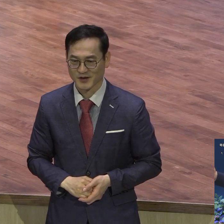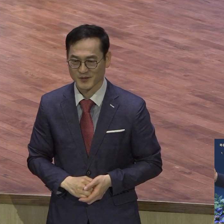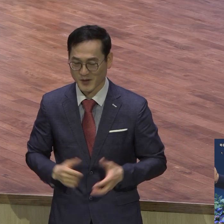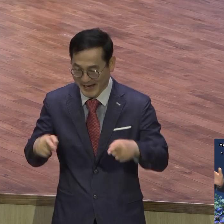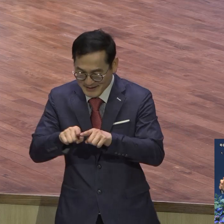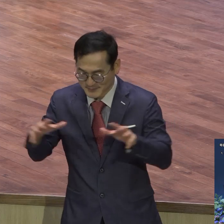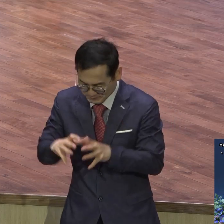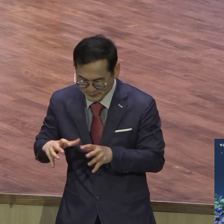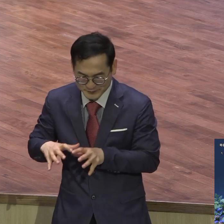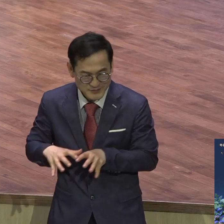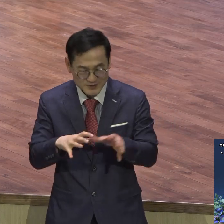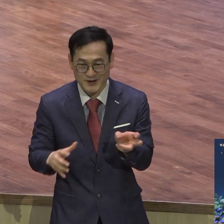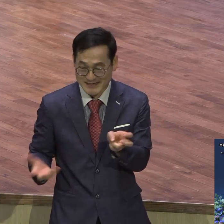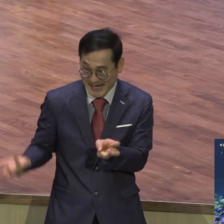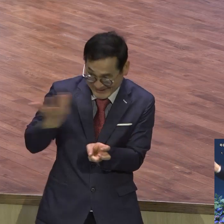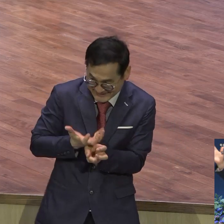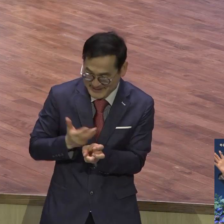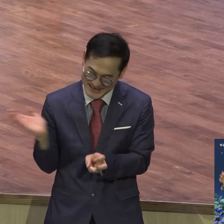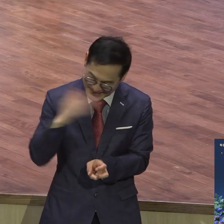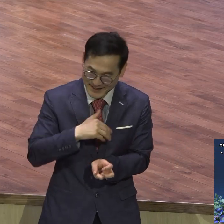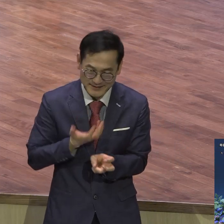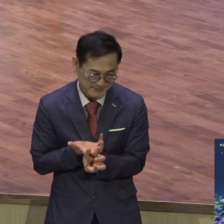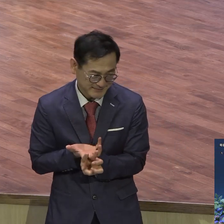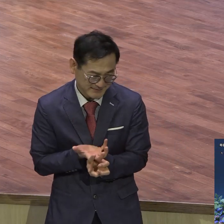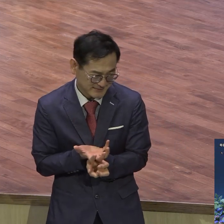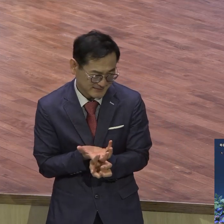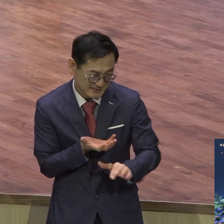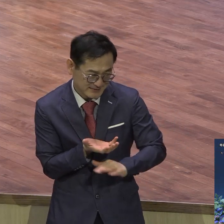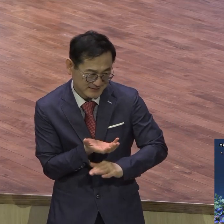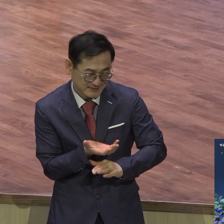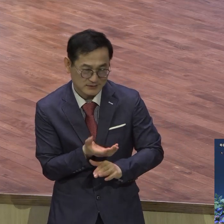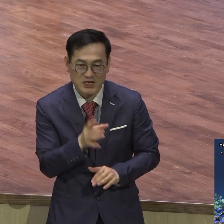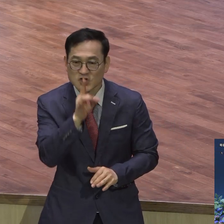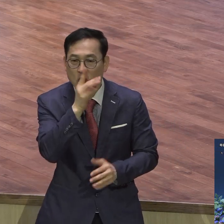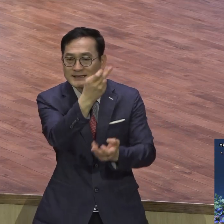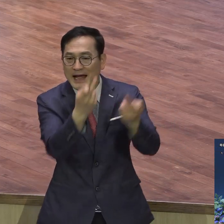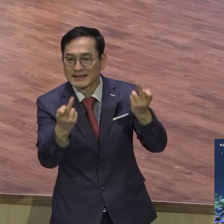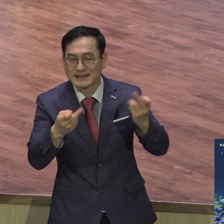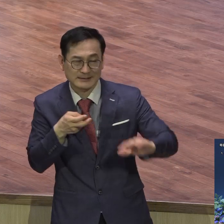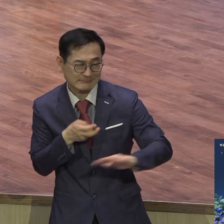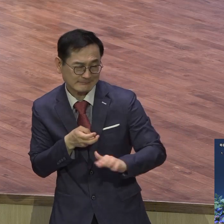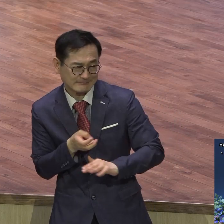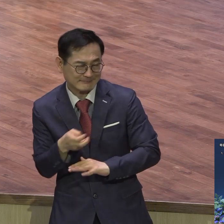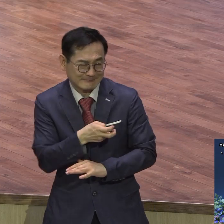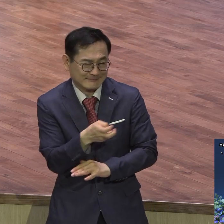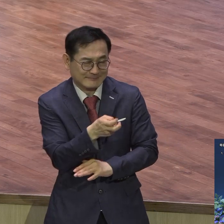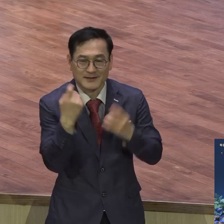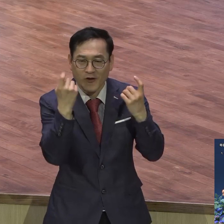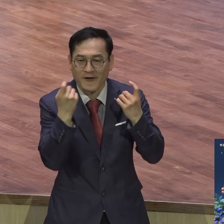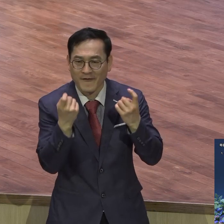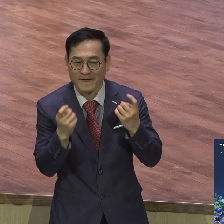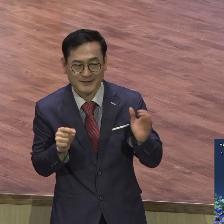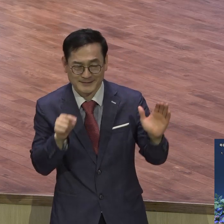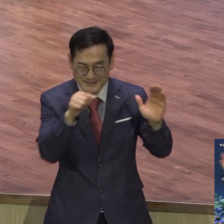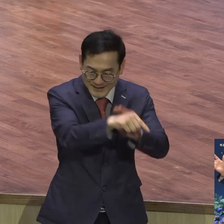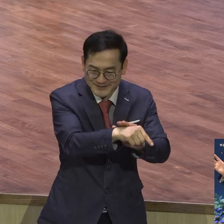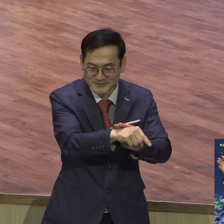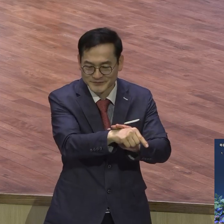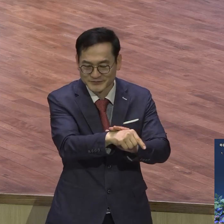내가 내 차이 다 태워가지고 그냥 설악산 설악산 그냥 weg var